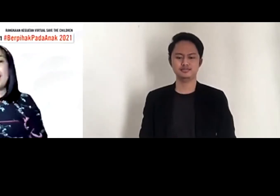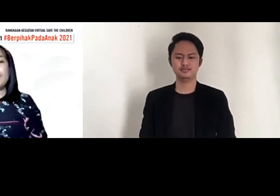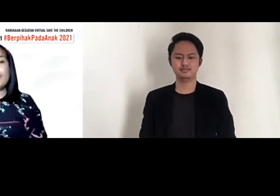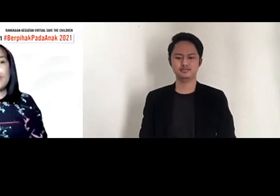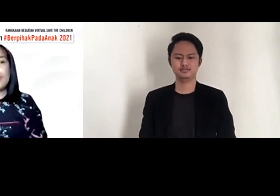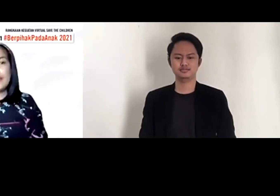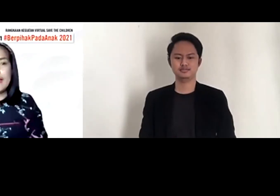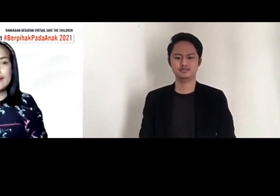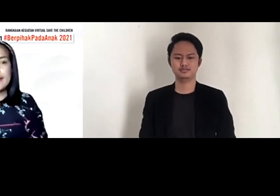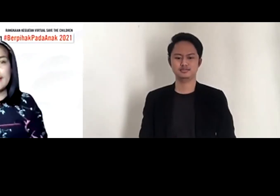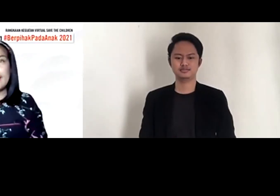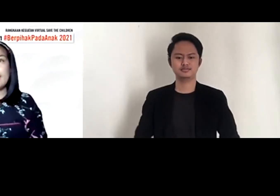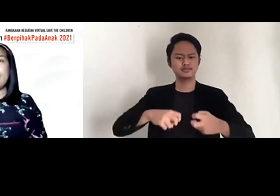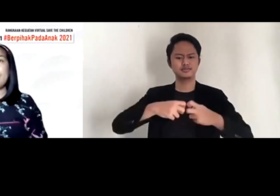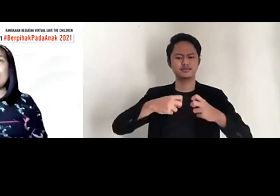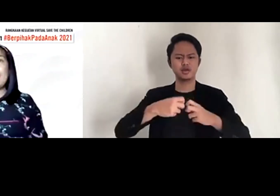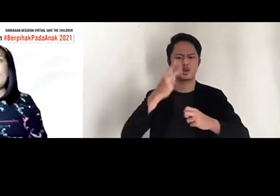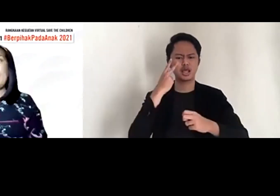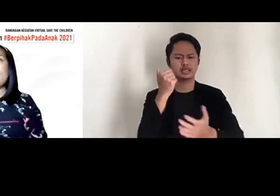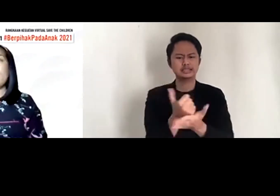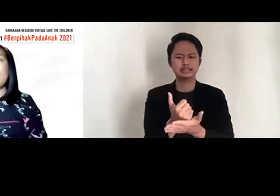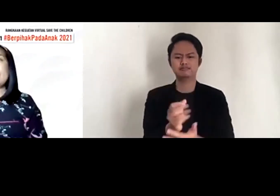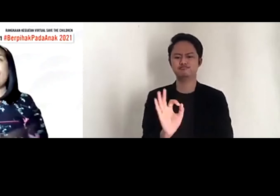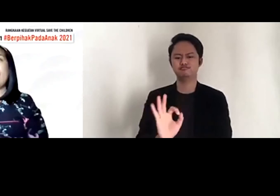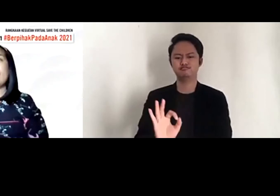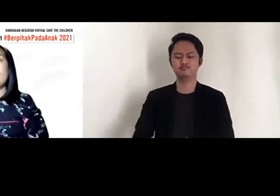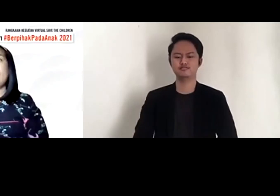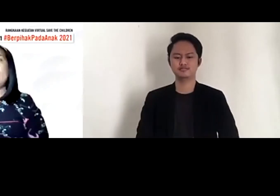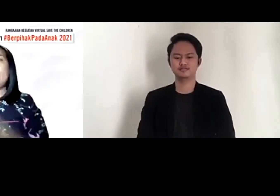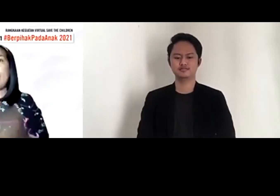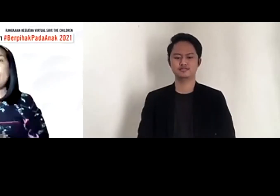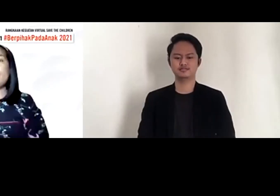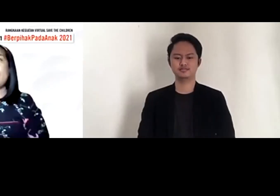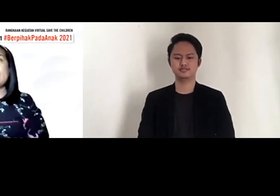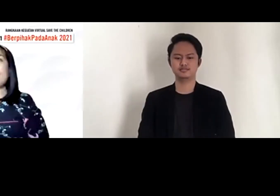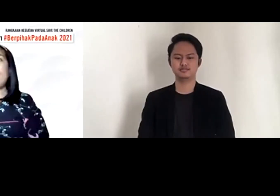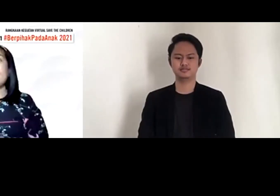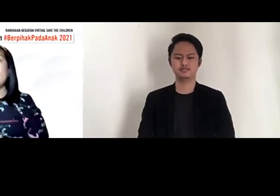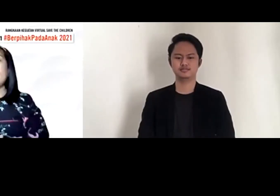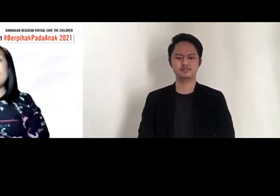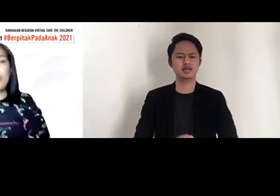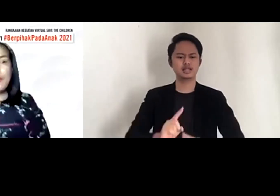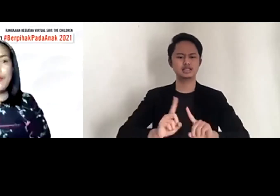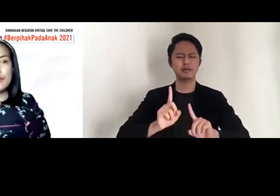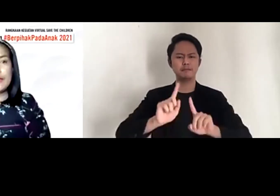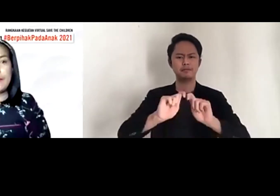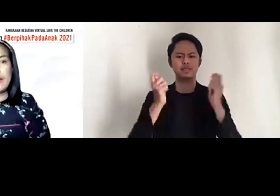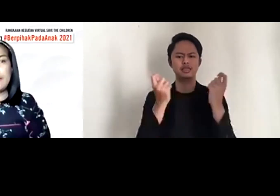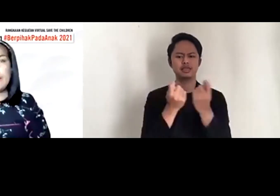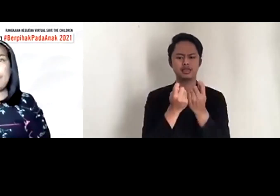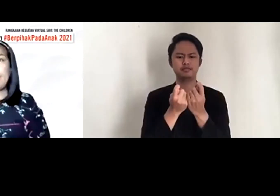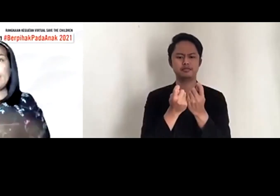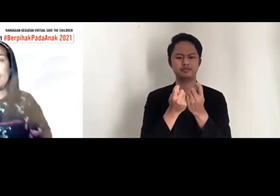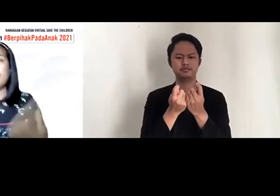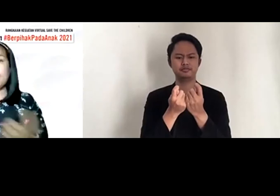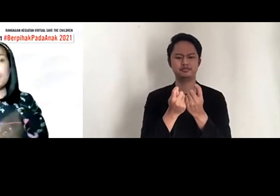belum ada kasus yang terlihat secara nyata. Karena kami juga bersifat, tim kami juga bersifat tidak menunggu, tetapi